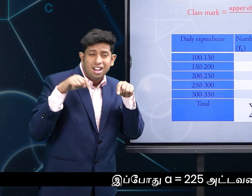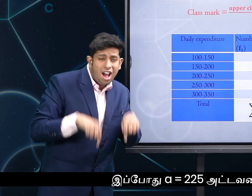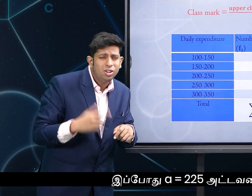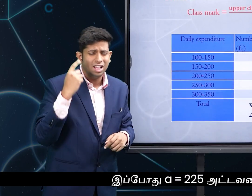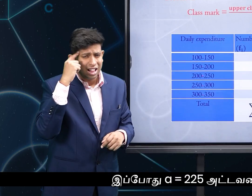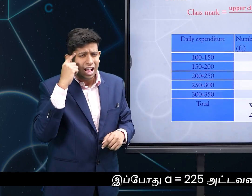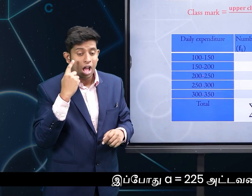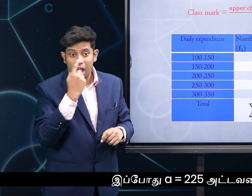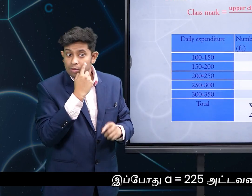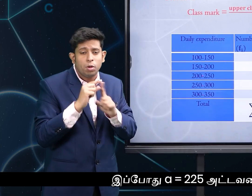இப்போது a ஈடு